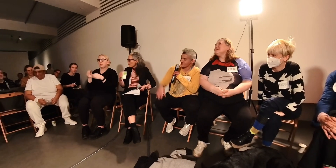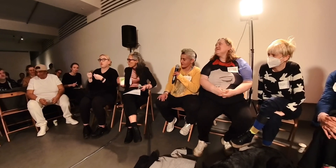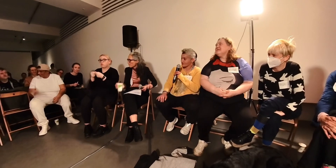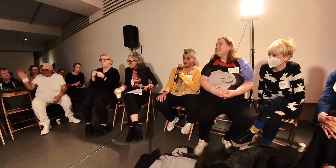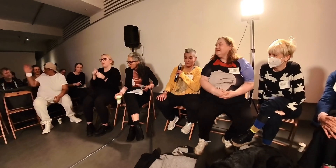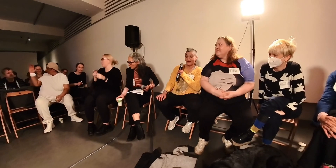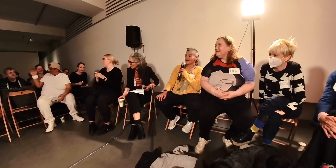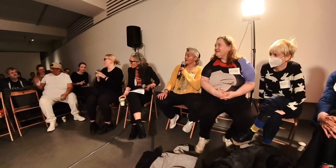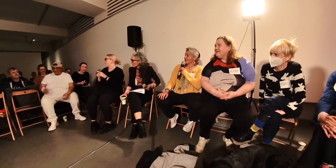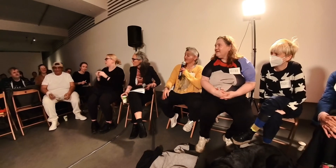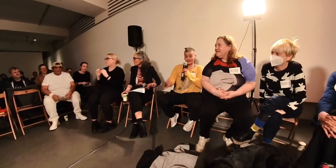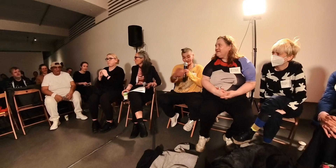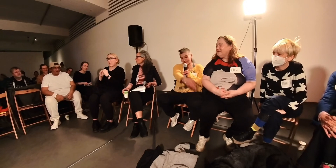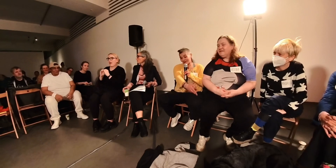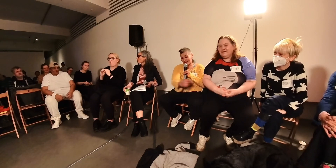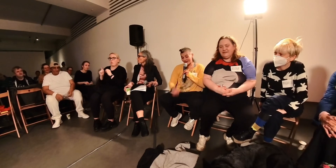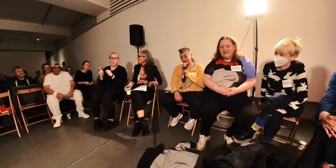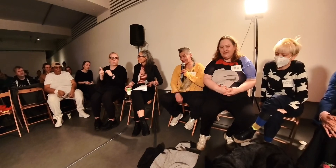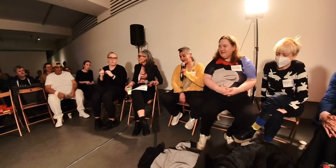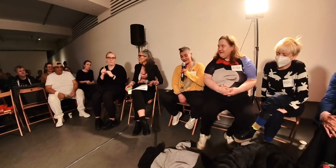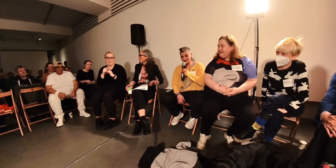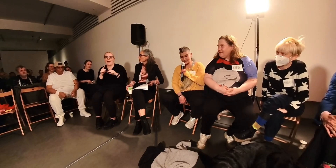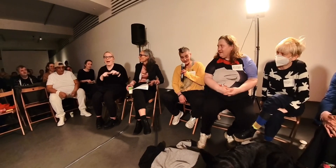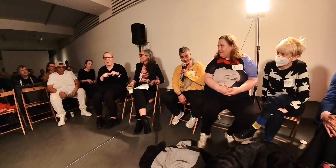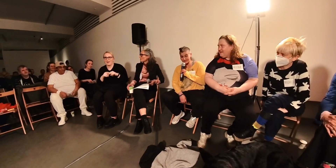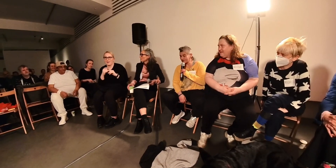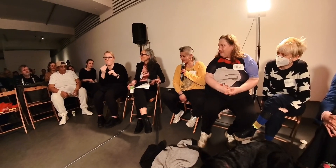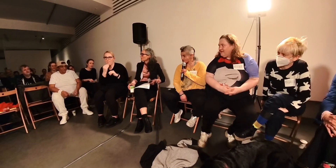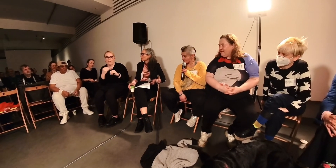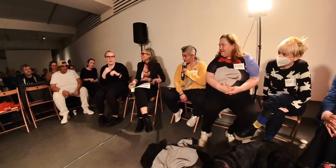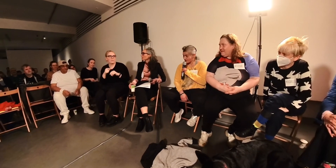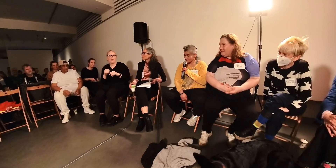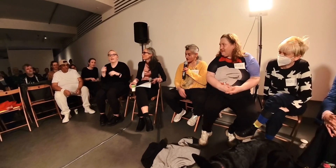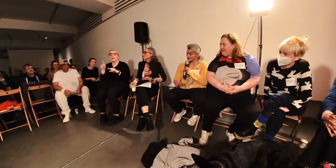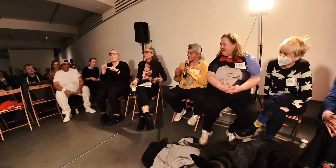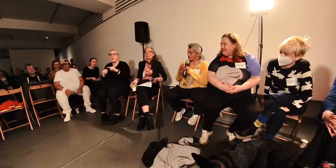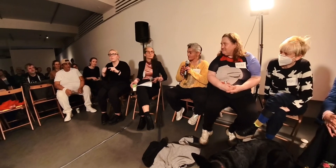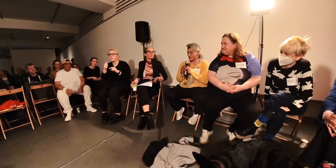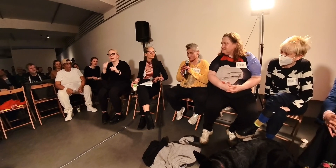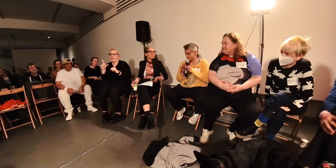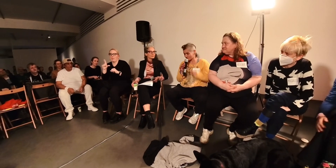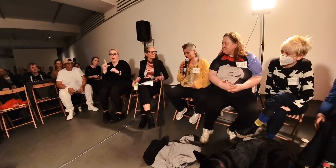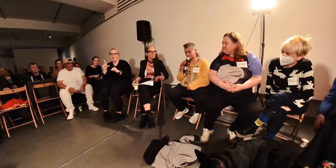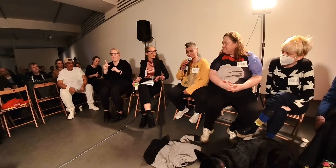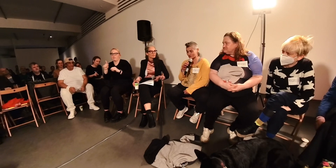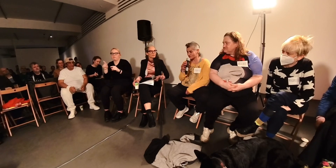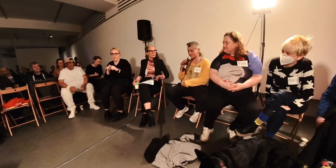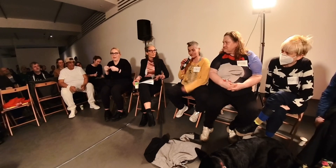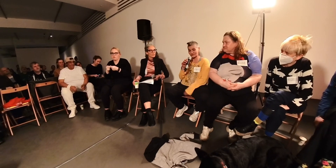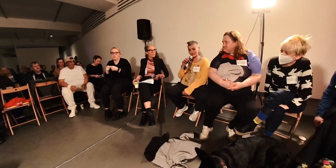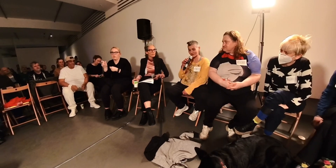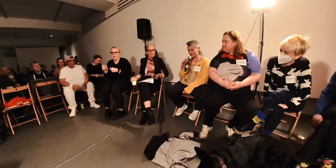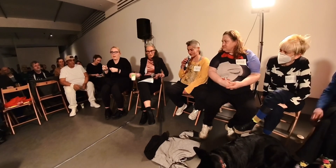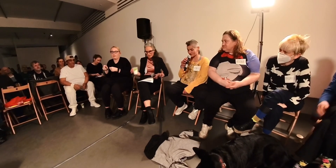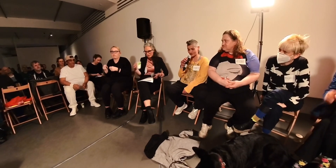sedí naše Balu, tohle to je Aranka a ještě tady chybí jedna členka a to je Linda. Ta prostě z osobních